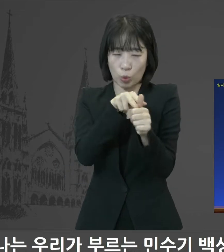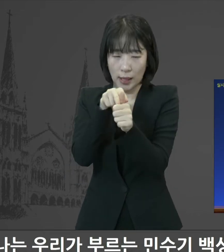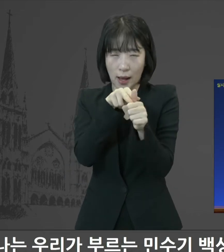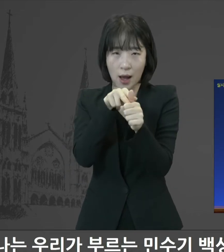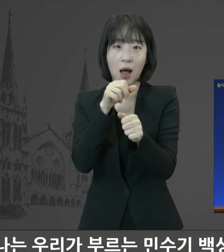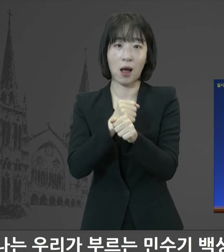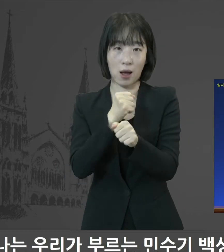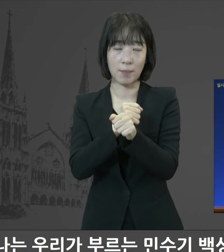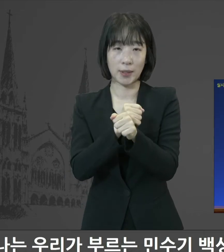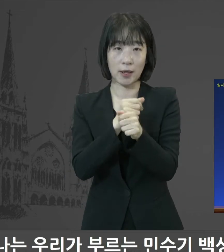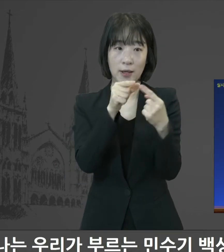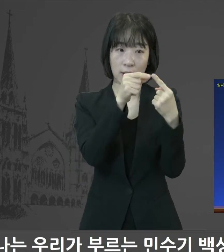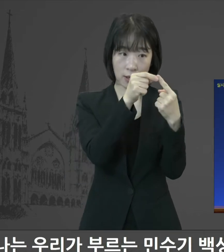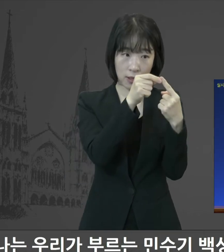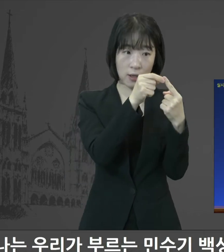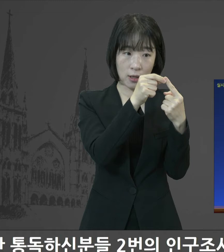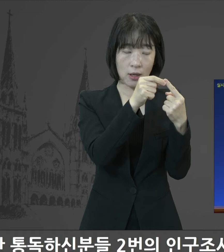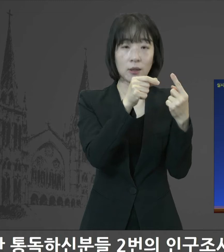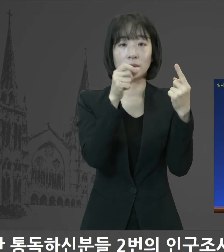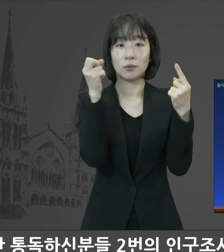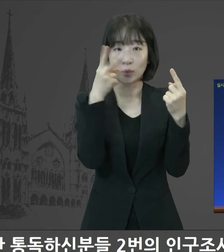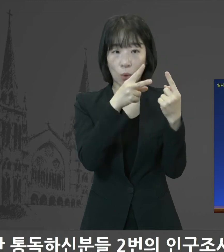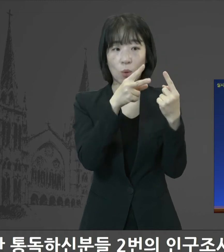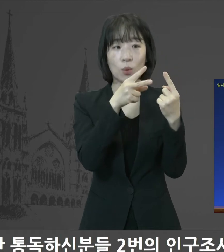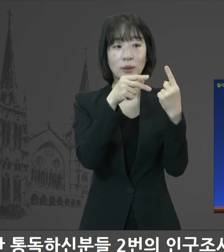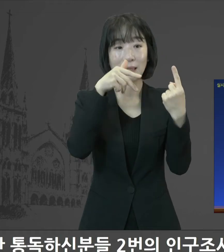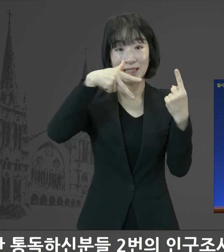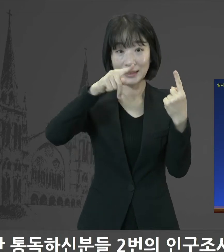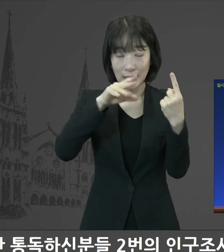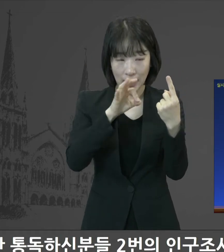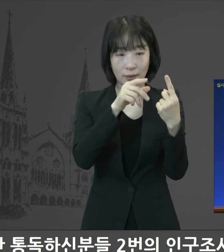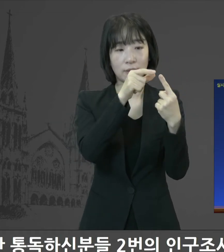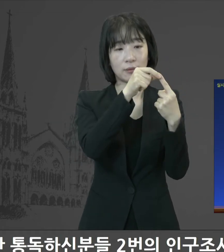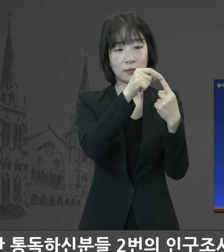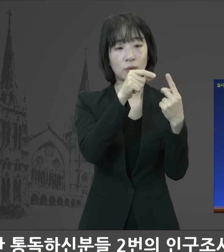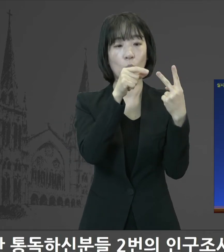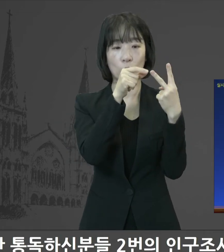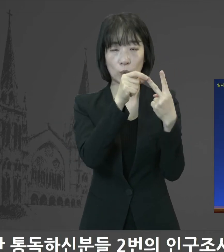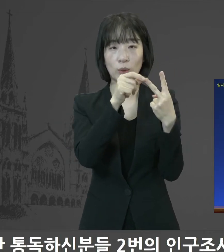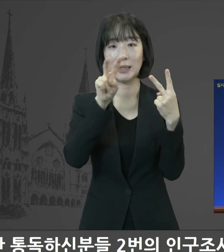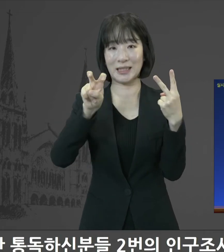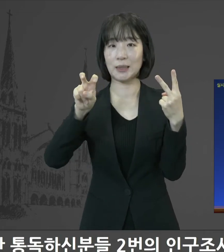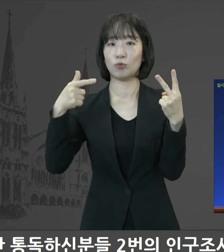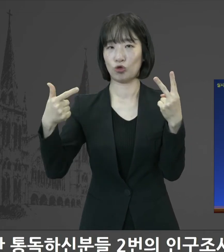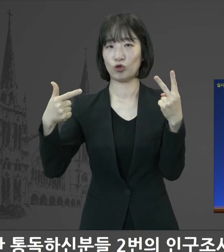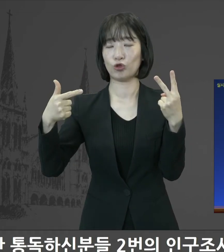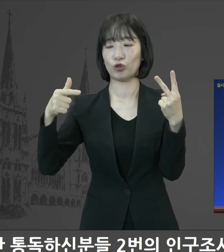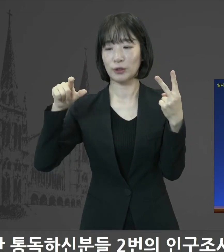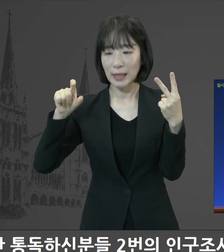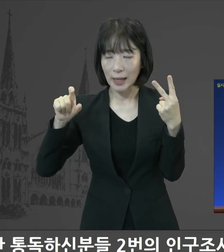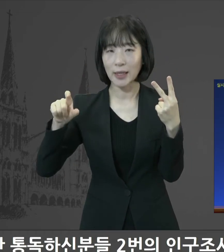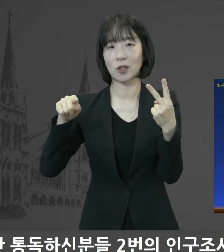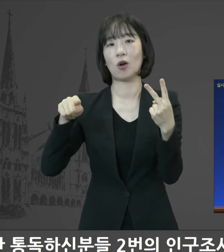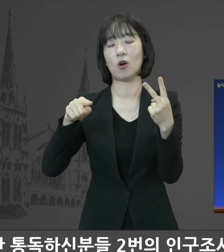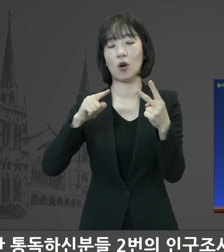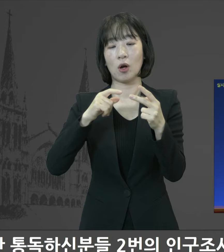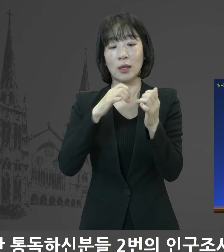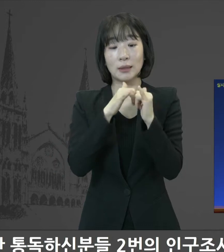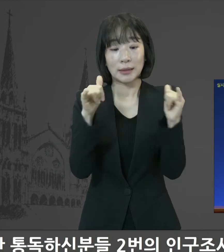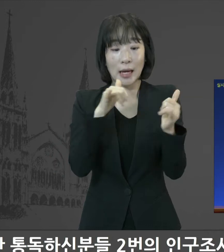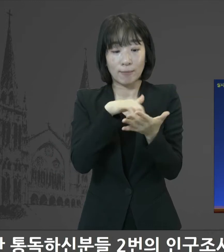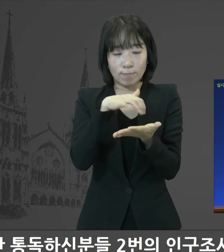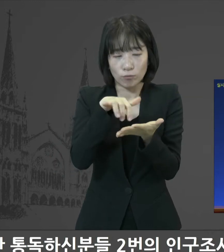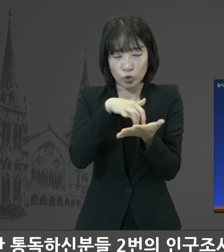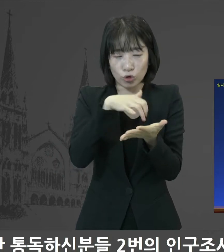하고 26장에서 인구조사를 합니다. 1장의 인구조사와 26장의 인구조사